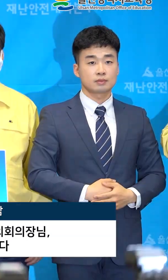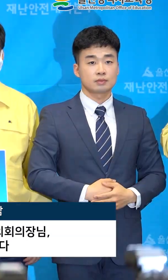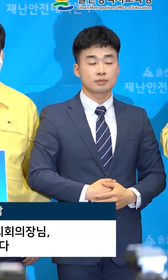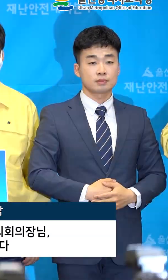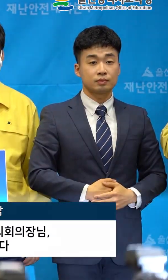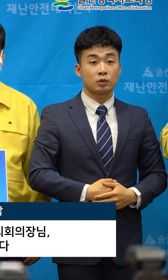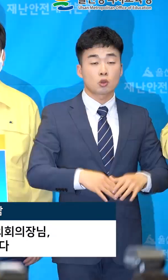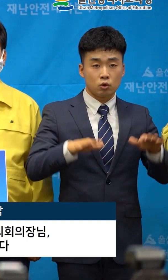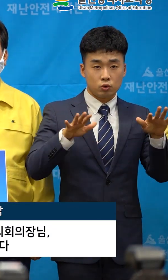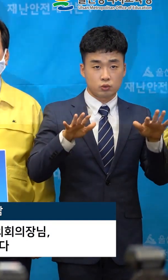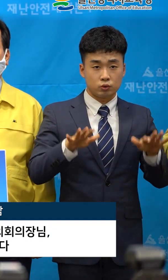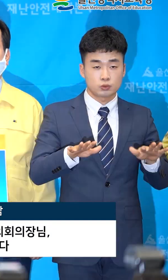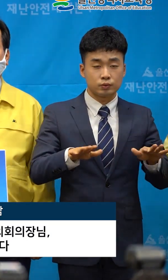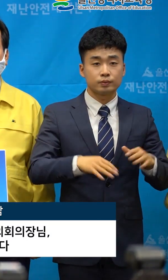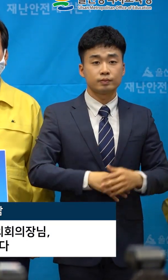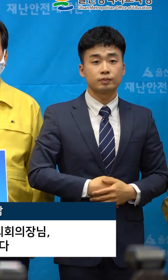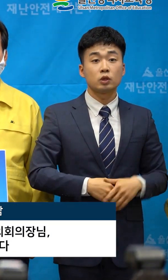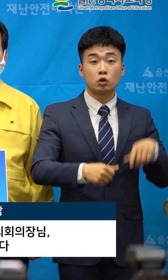예, 오늘